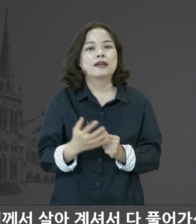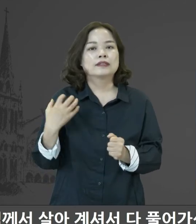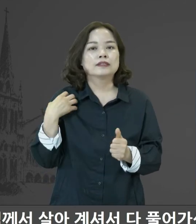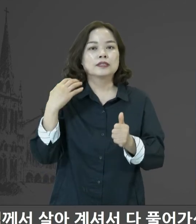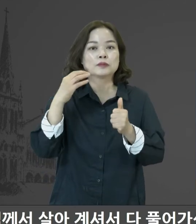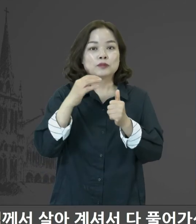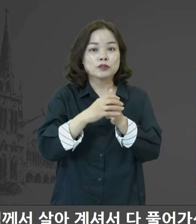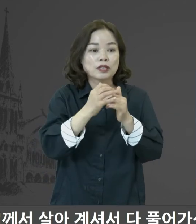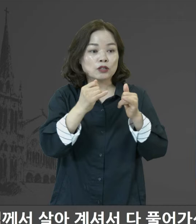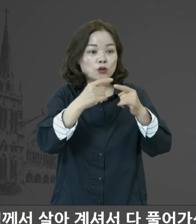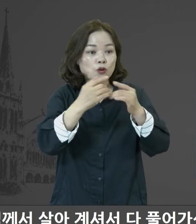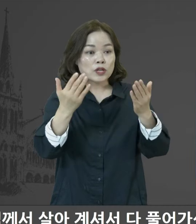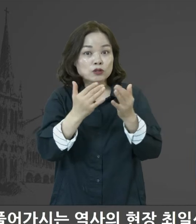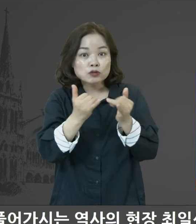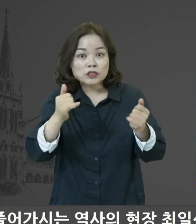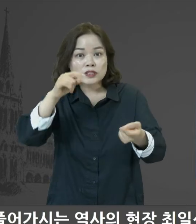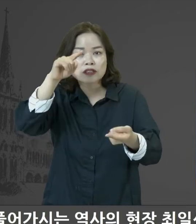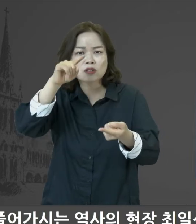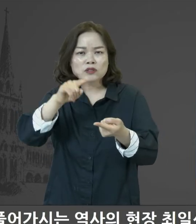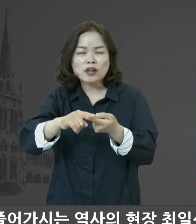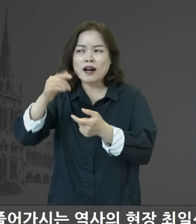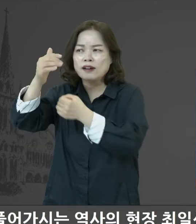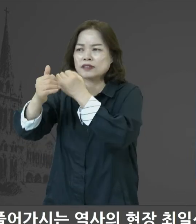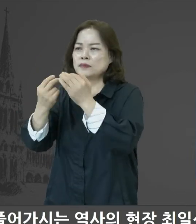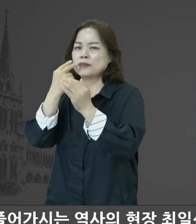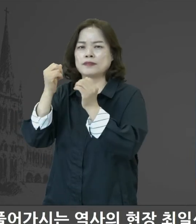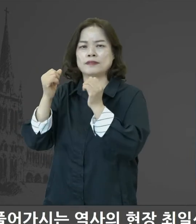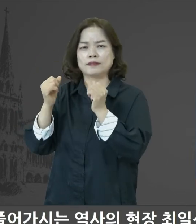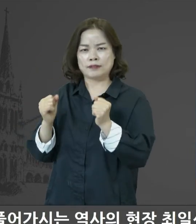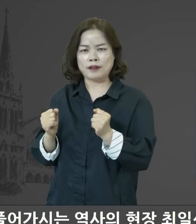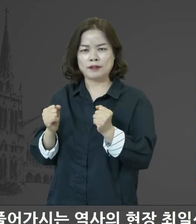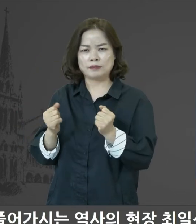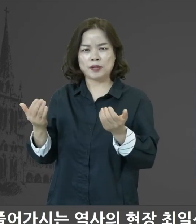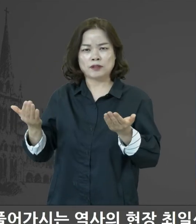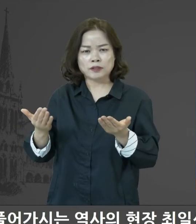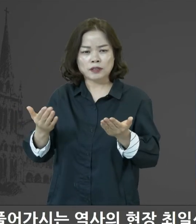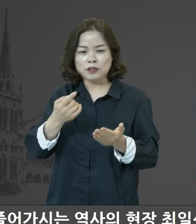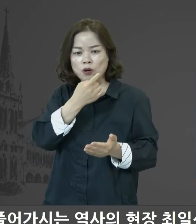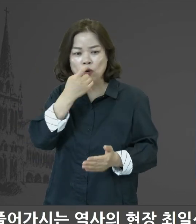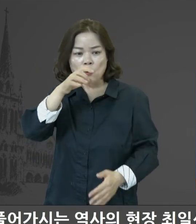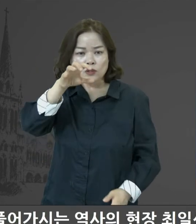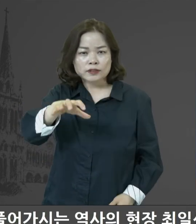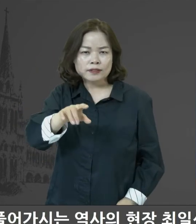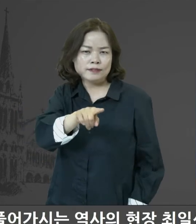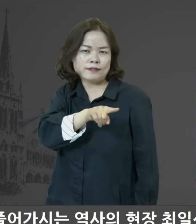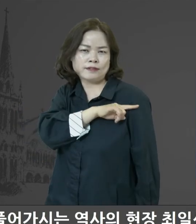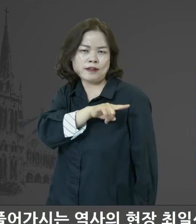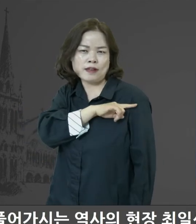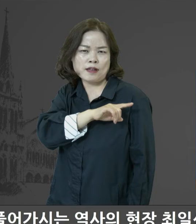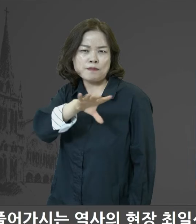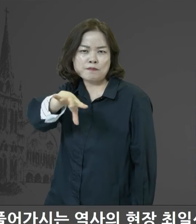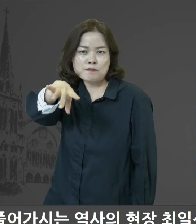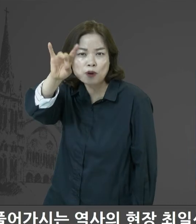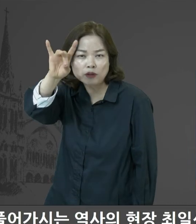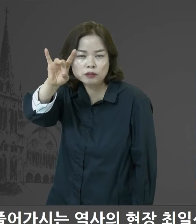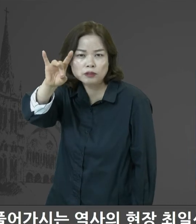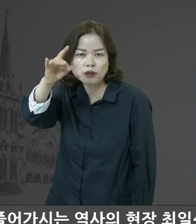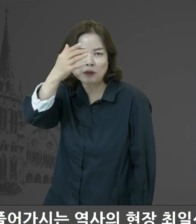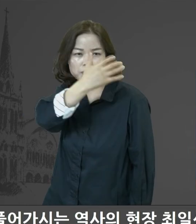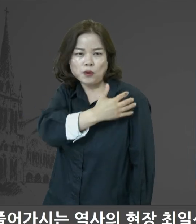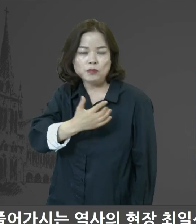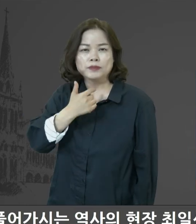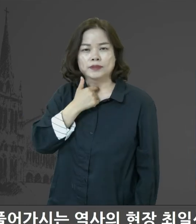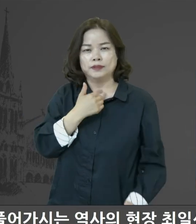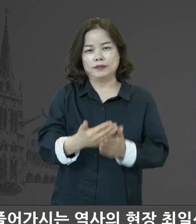직분자가 되고 교회의 일꾼이 된다는 것은 하나님의 살아계신 그 역사하심의 현장을 제일 먼저 몸으로